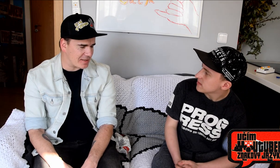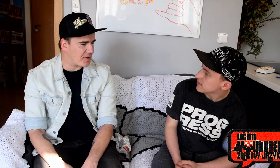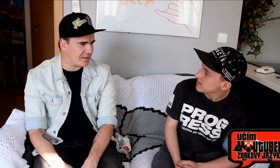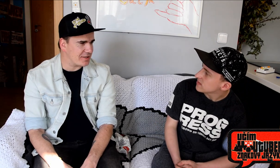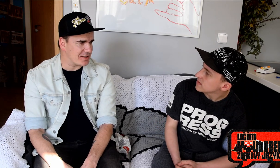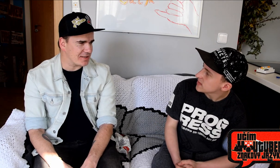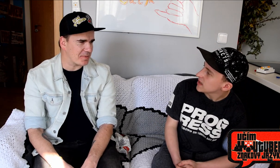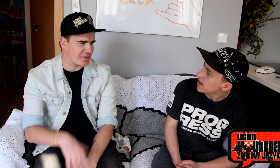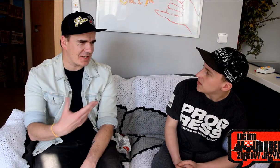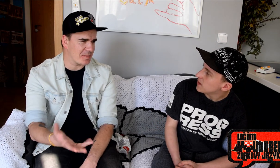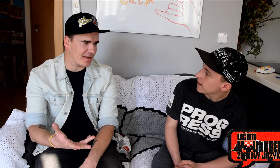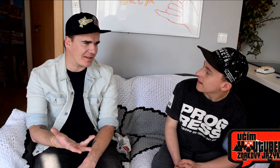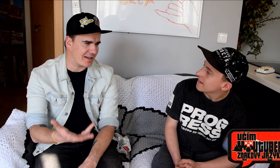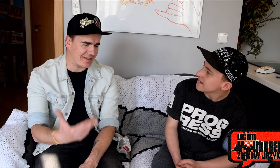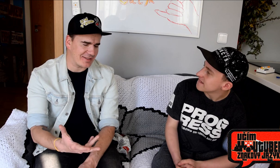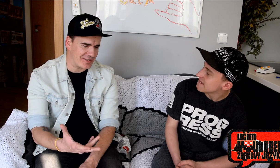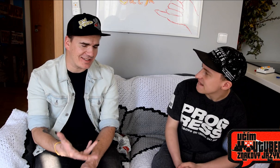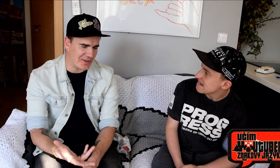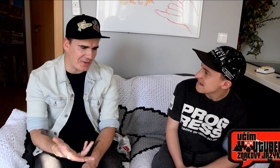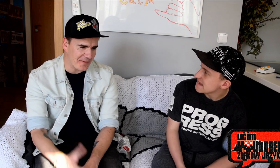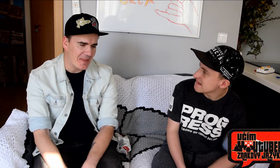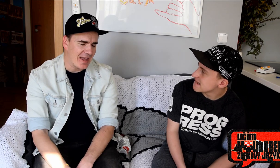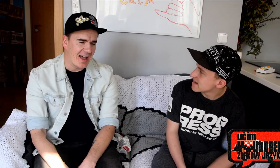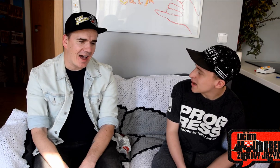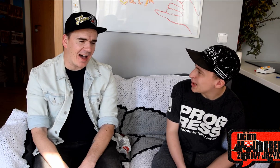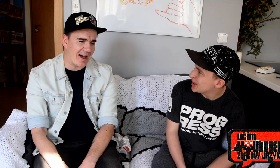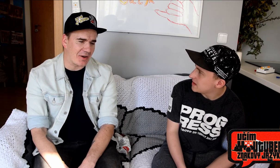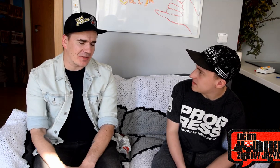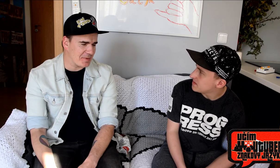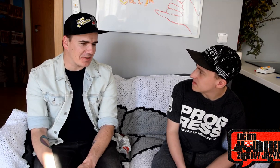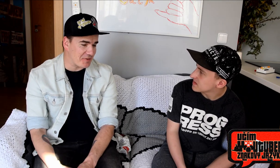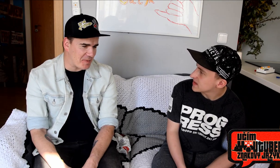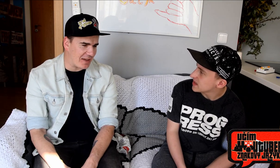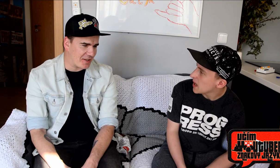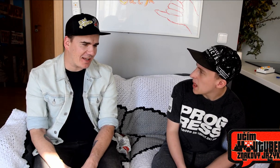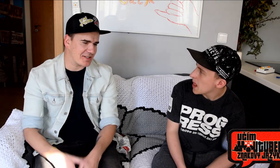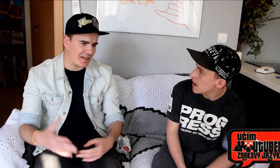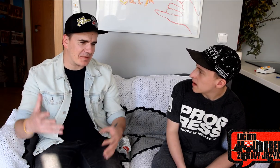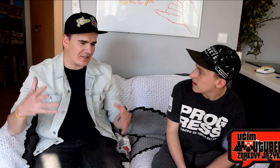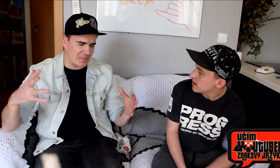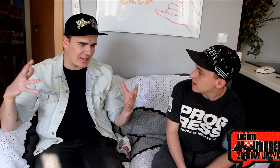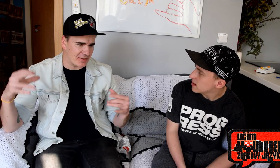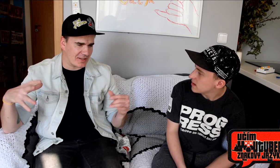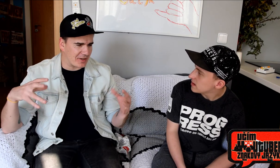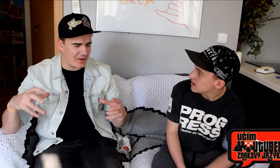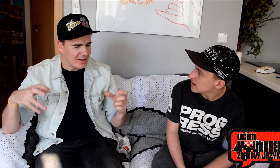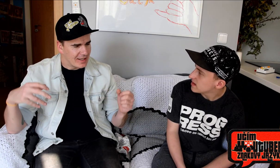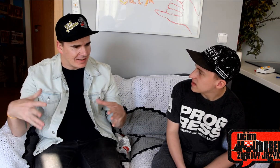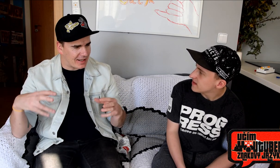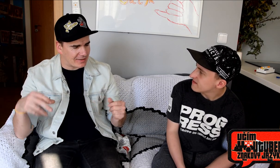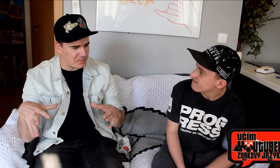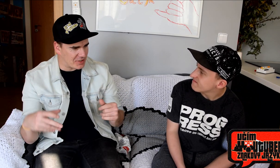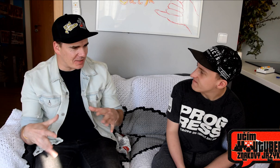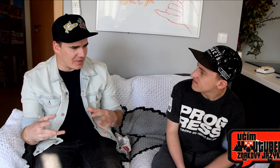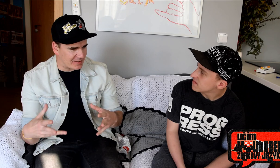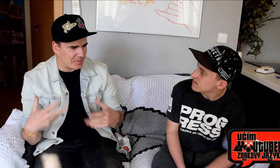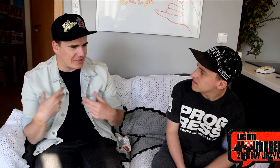pro neslyšící, protože jí byl jeden neslyšící kluk. A hodně mi o tom vyprávěla a říkala mi, že tam byly hrozně jako nahlas spuštěný basy, aby ty